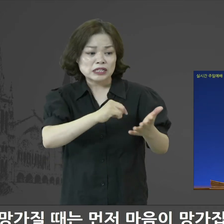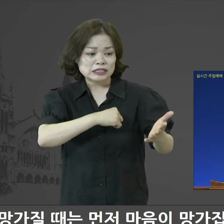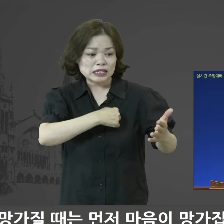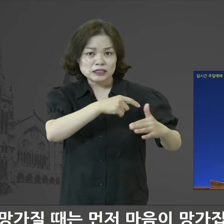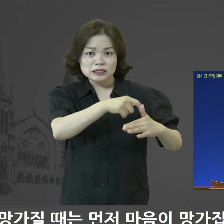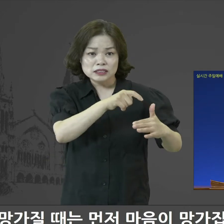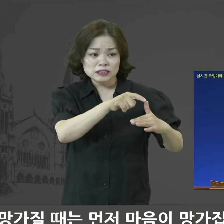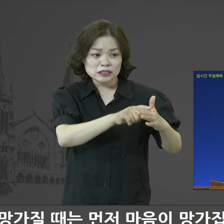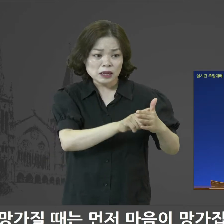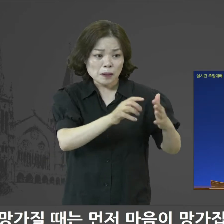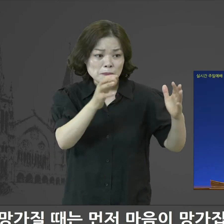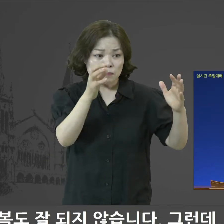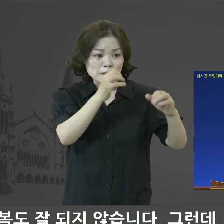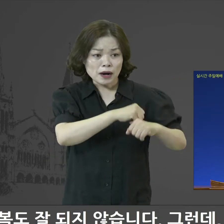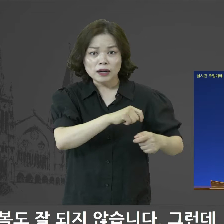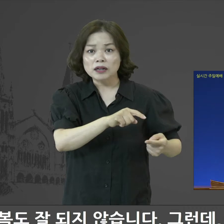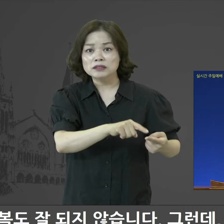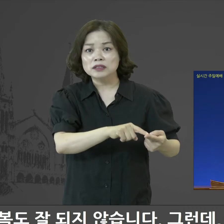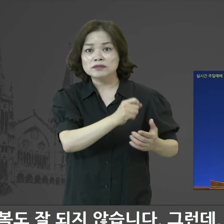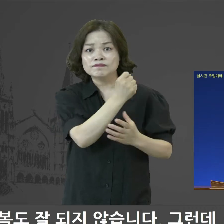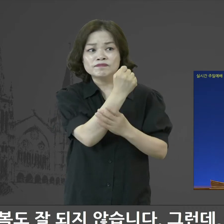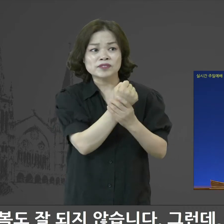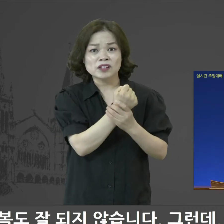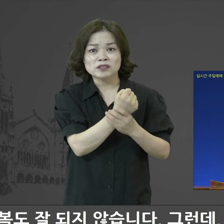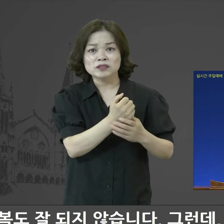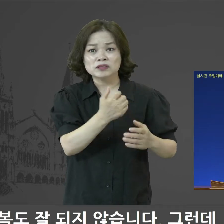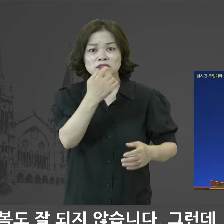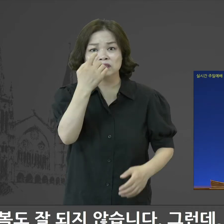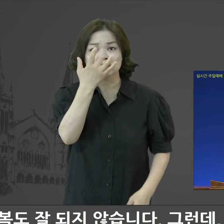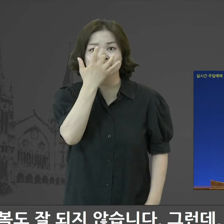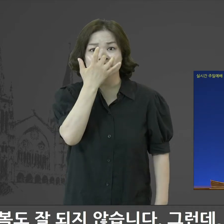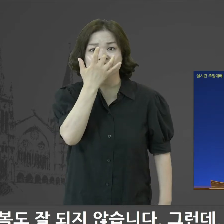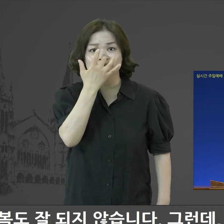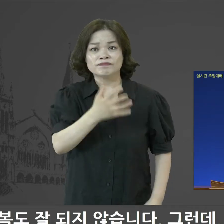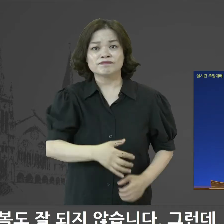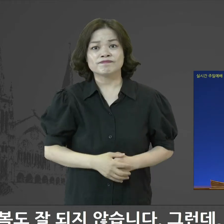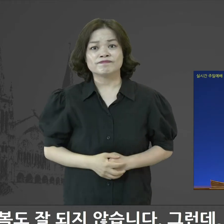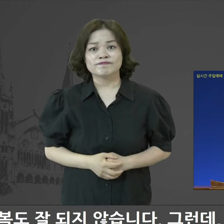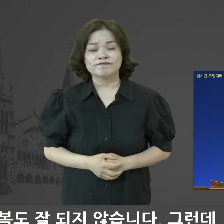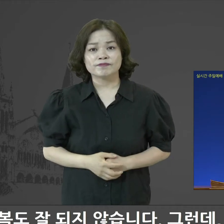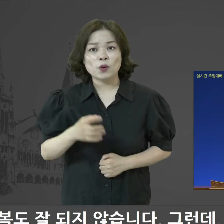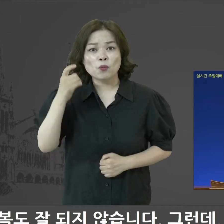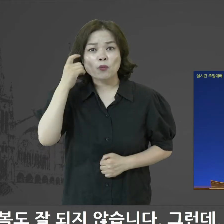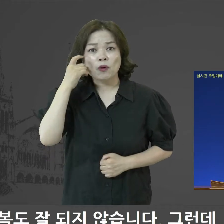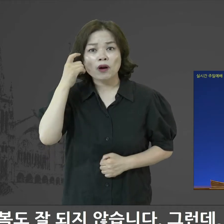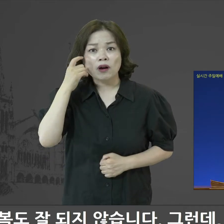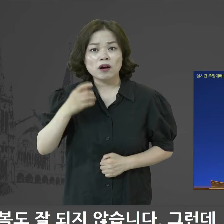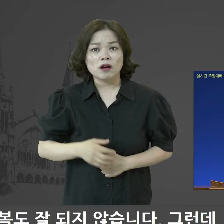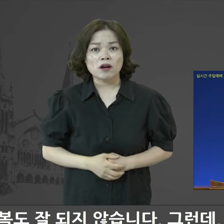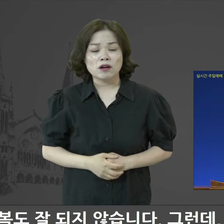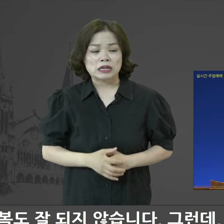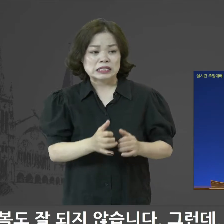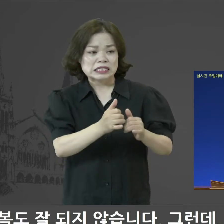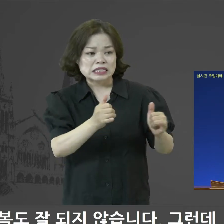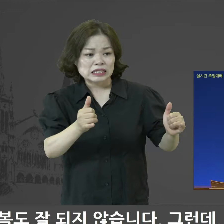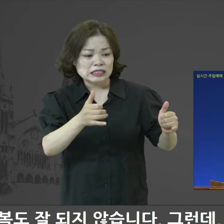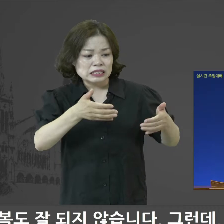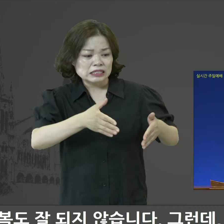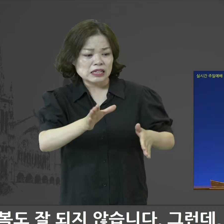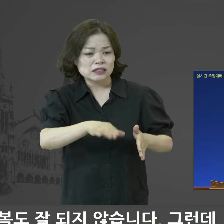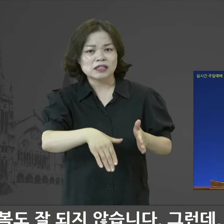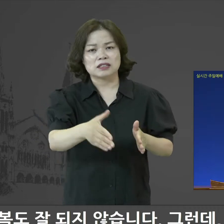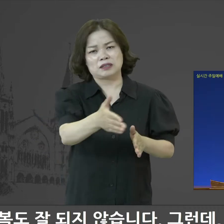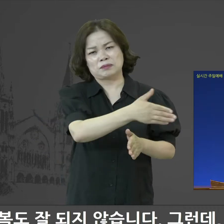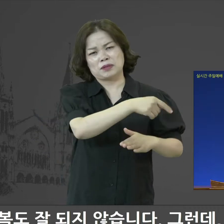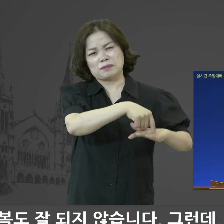마음이 망가져 있다는 사실을 잘 감지하지 못하는 겁니다. 왜일까요? 인간은 원래 태어날